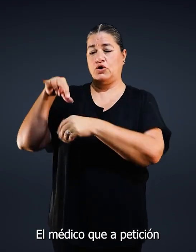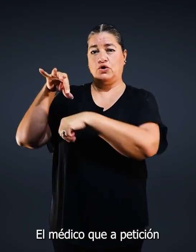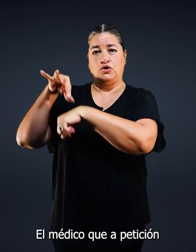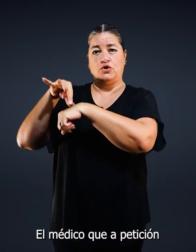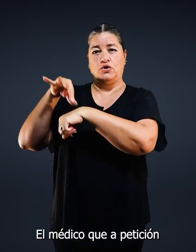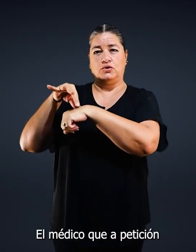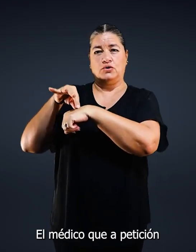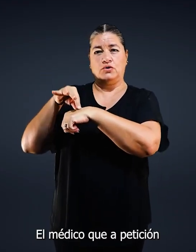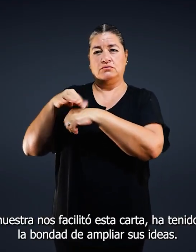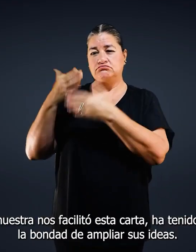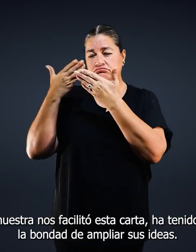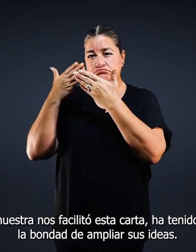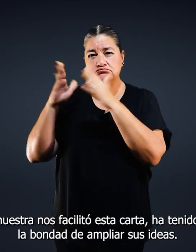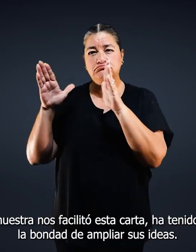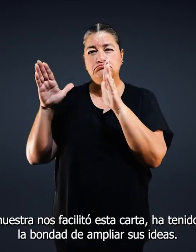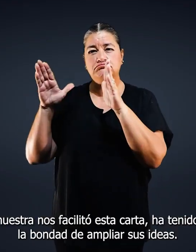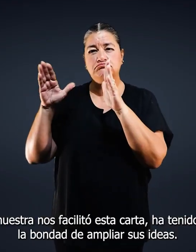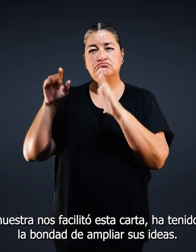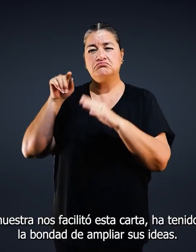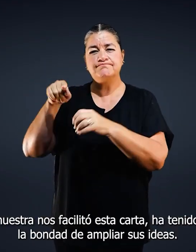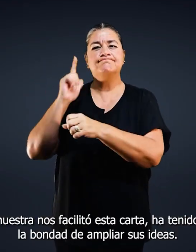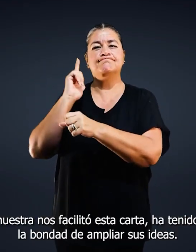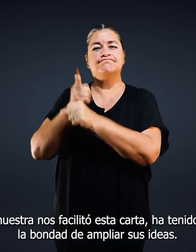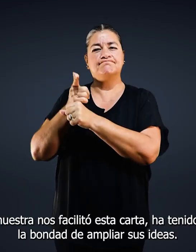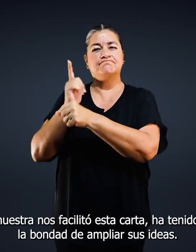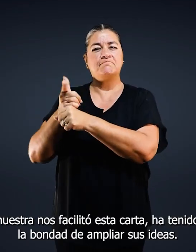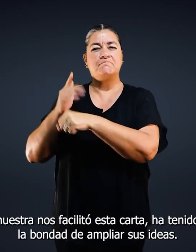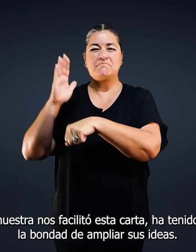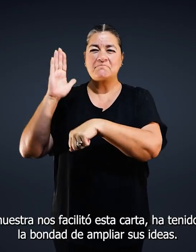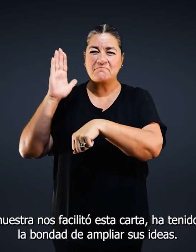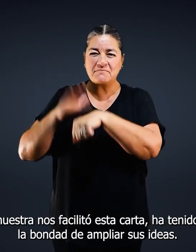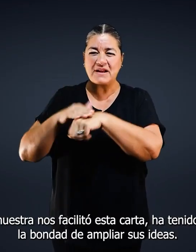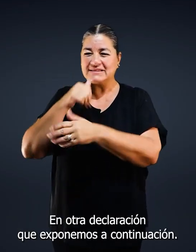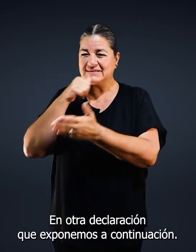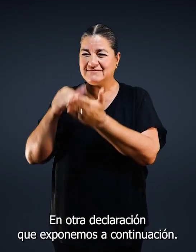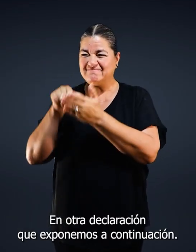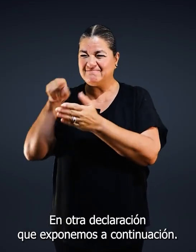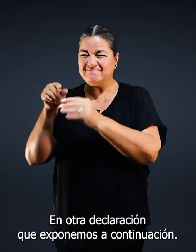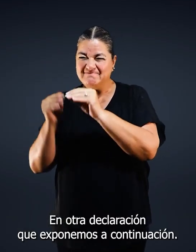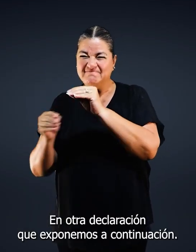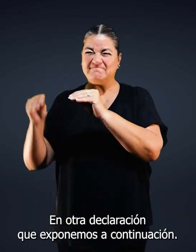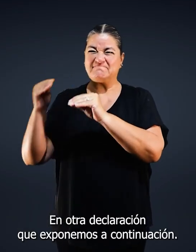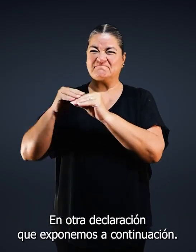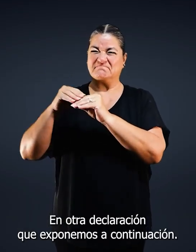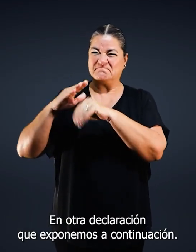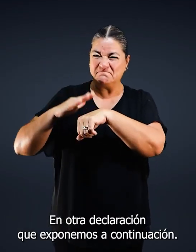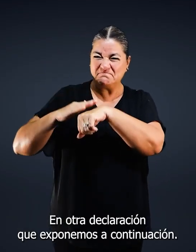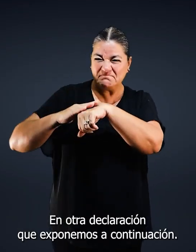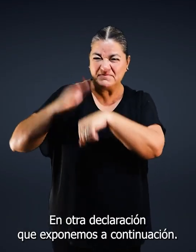El médico que a petición nuestra nos facilitó esta carta ha tenido la bondad de ampliar sus ideas en otra declaración que exponemos a continuación.